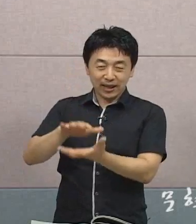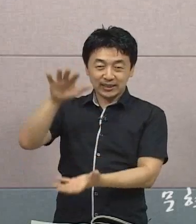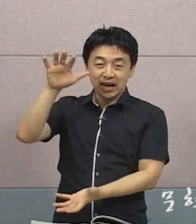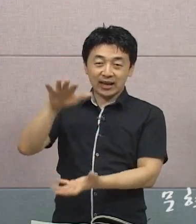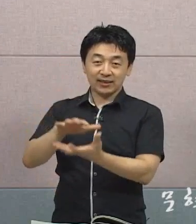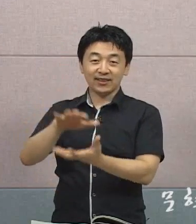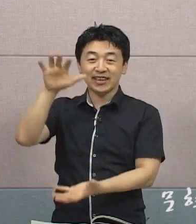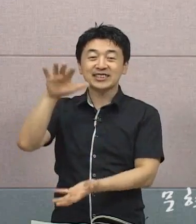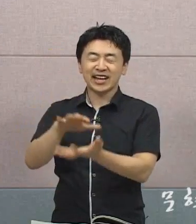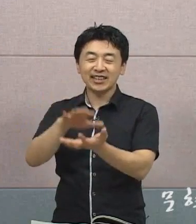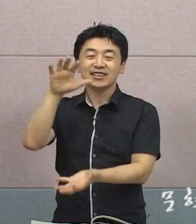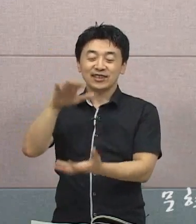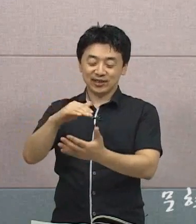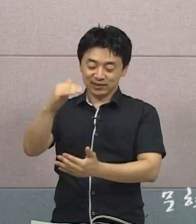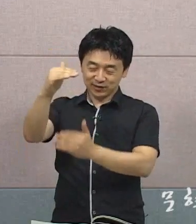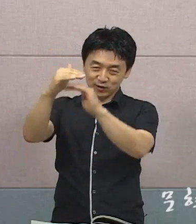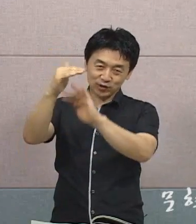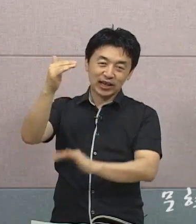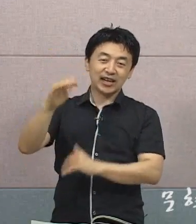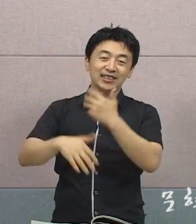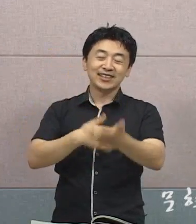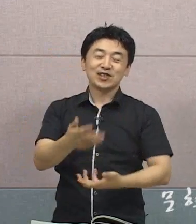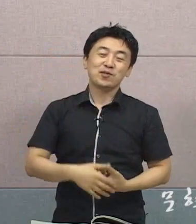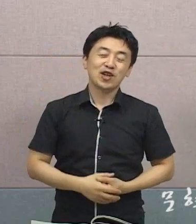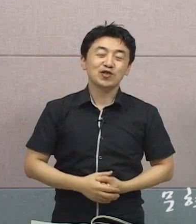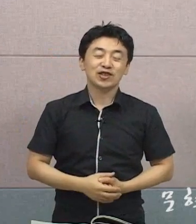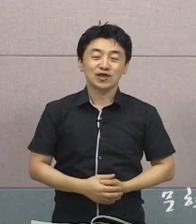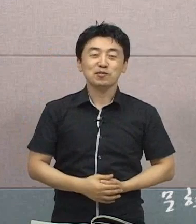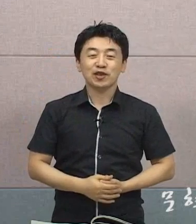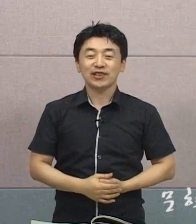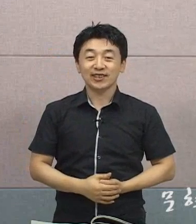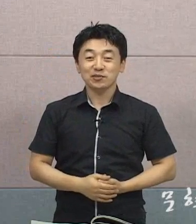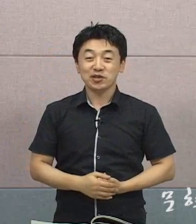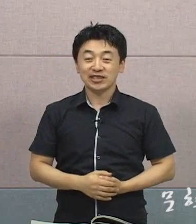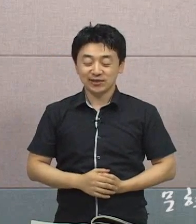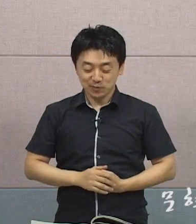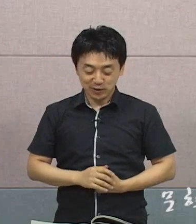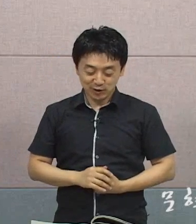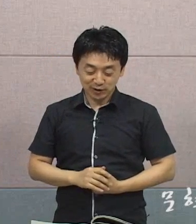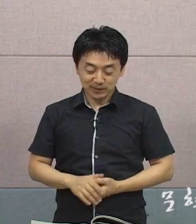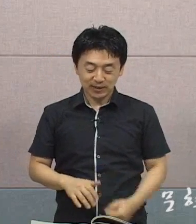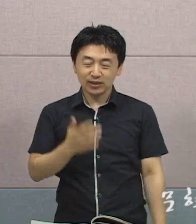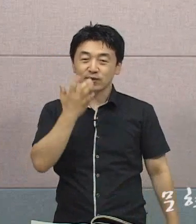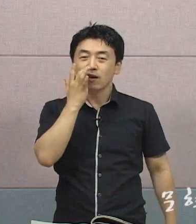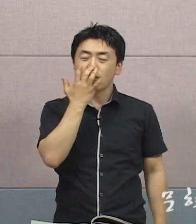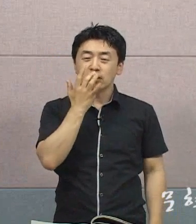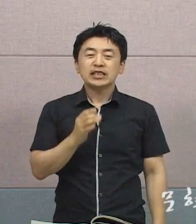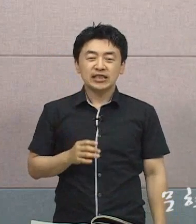다시 잘 쭉 잘 설명을 해주셔야 돼요. 처음부터 다시 설명을 해주셔야 돼요. 그래서